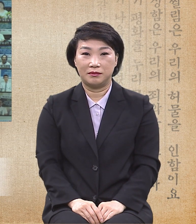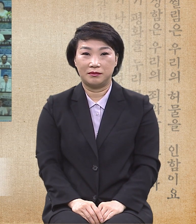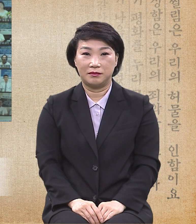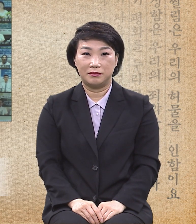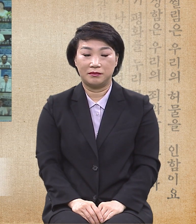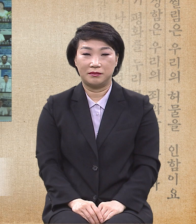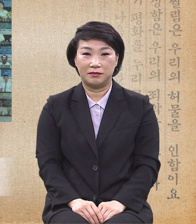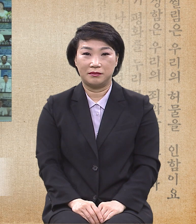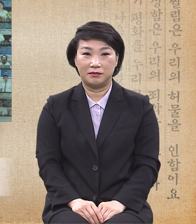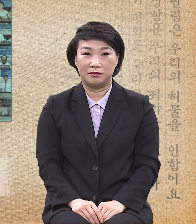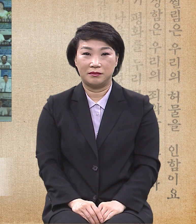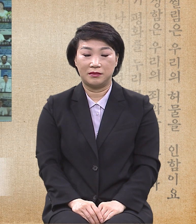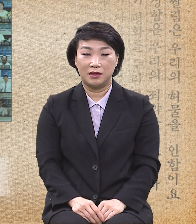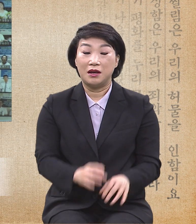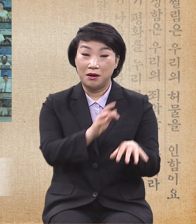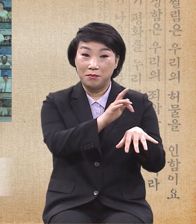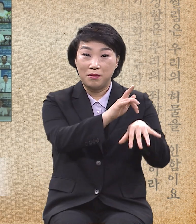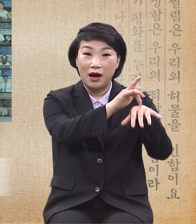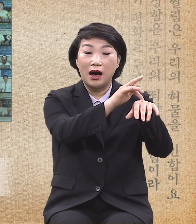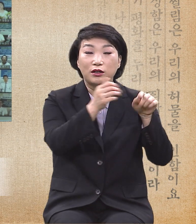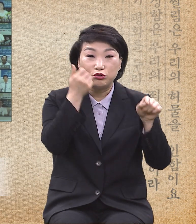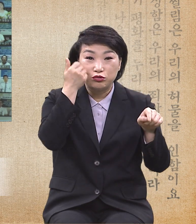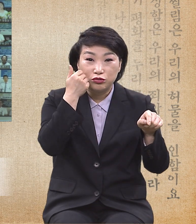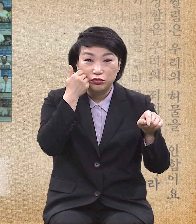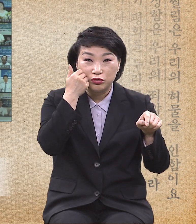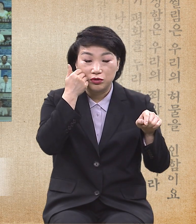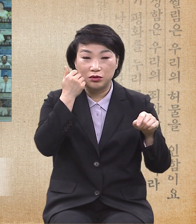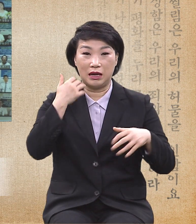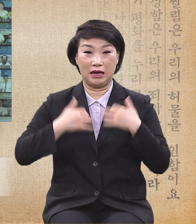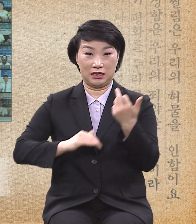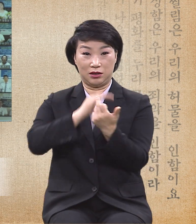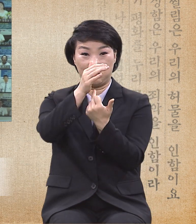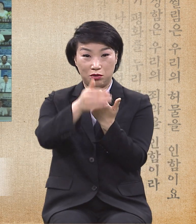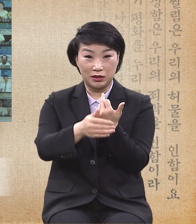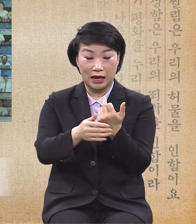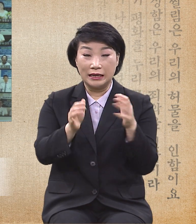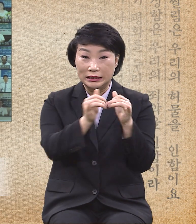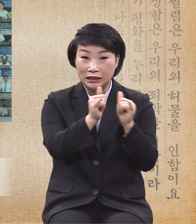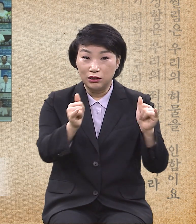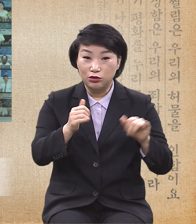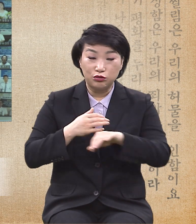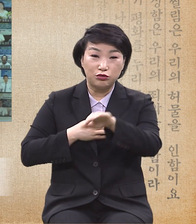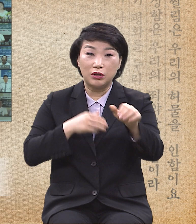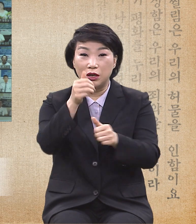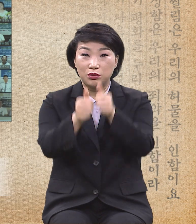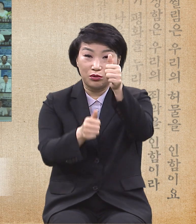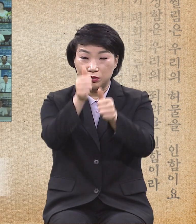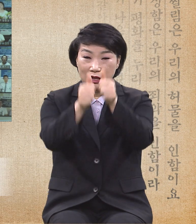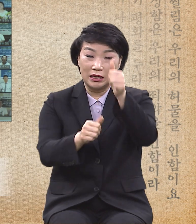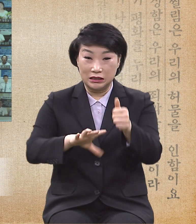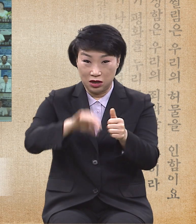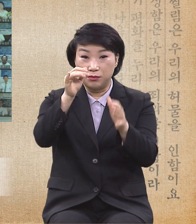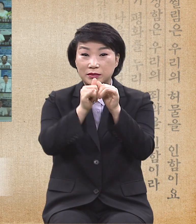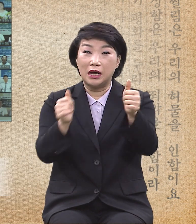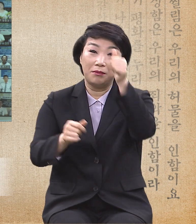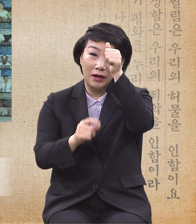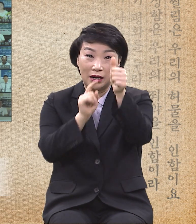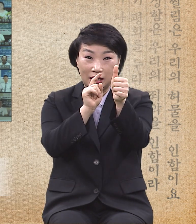마귀는 에덴 동산 인류의 조상